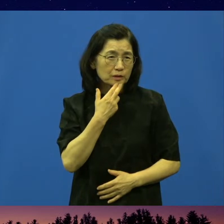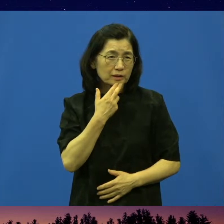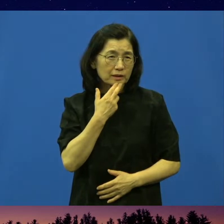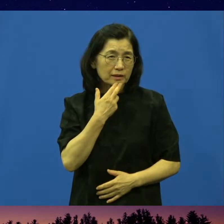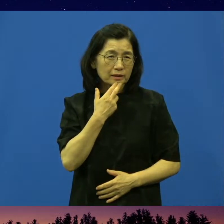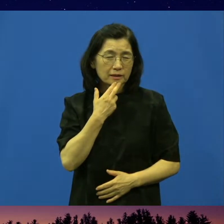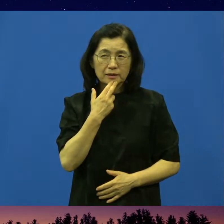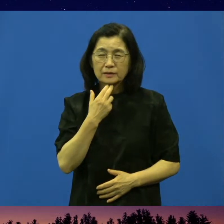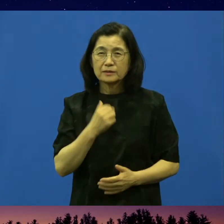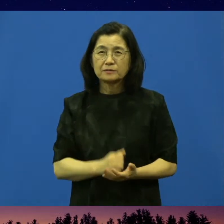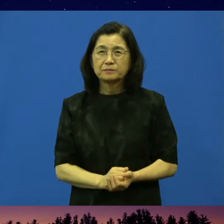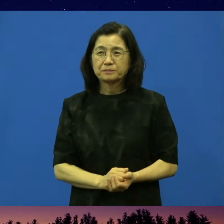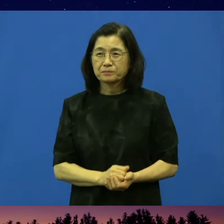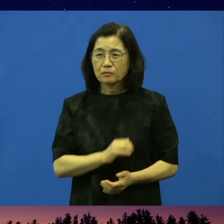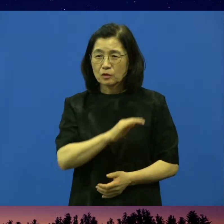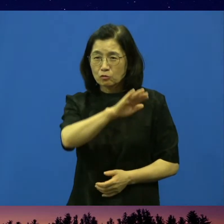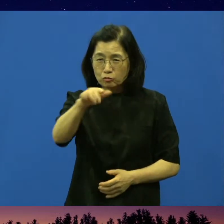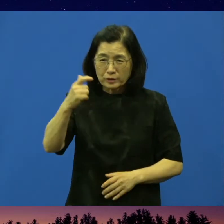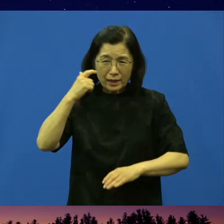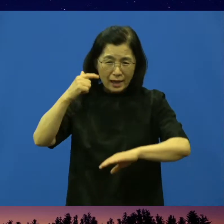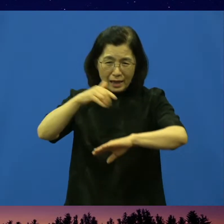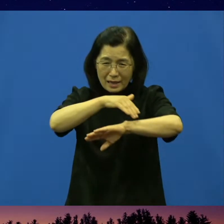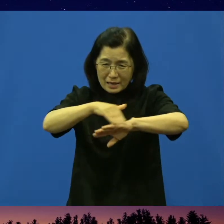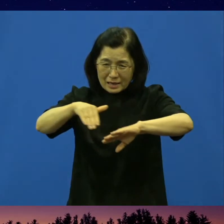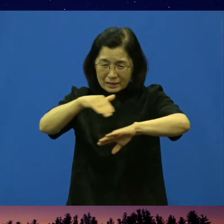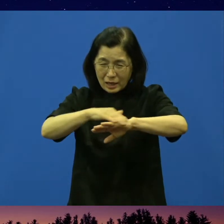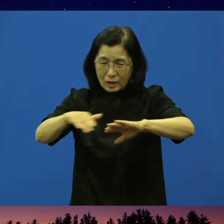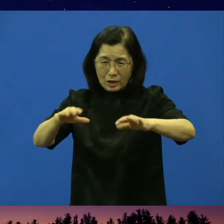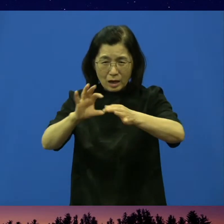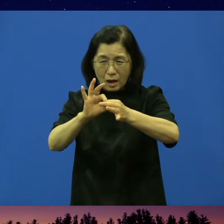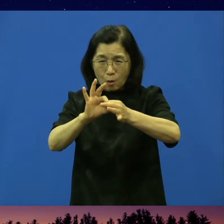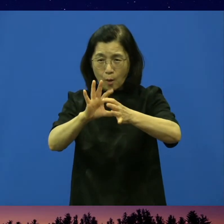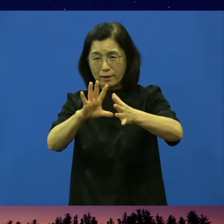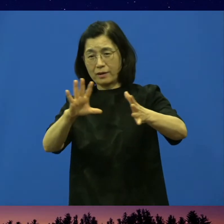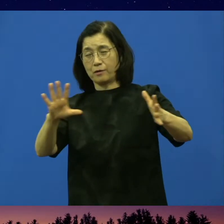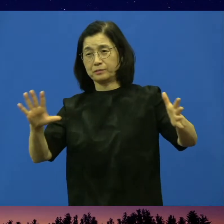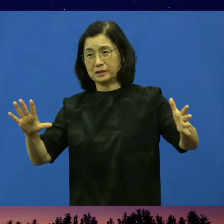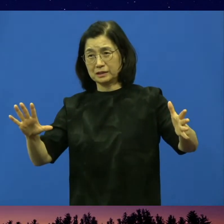우리의 준비한 것이나 계획과 상관없이 밀어닥치면요,